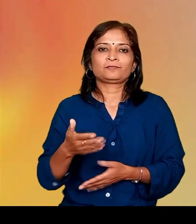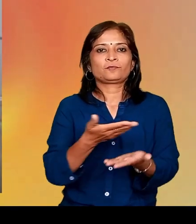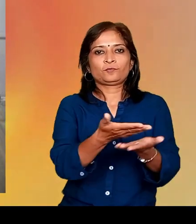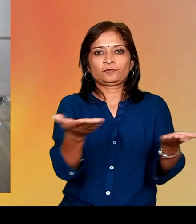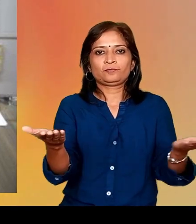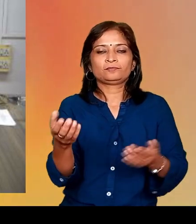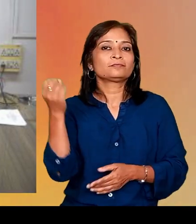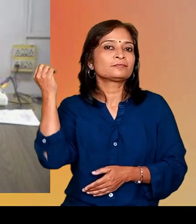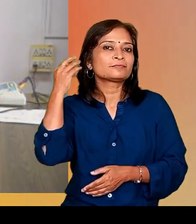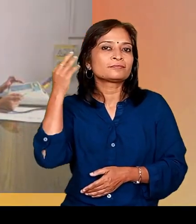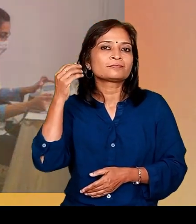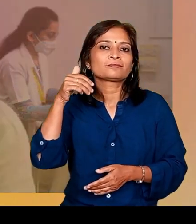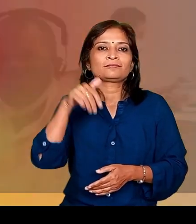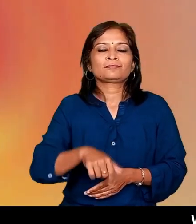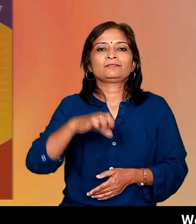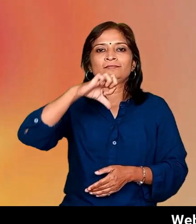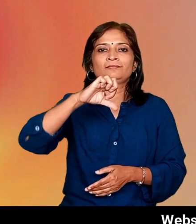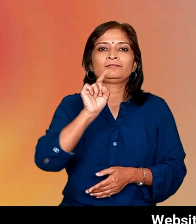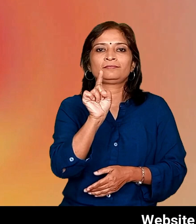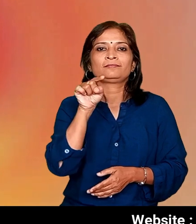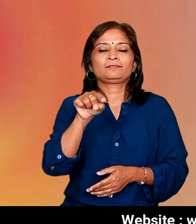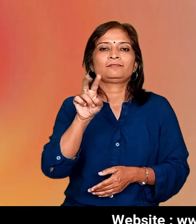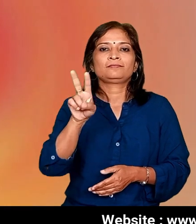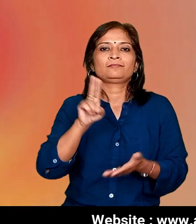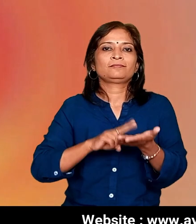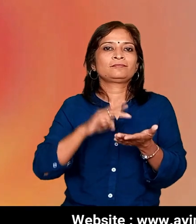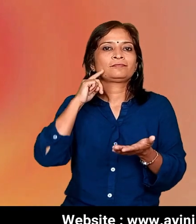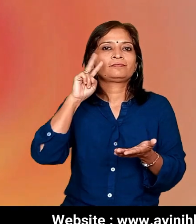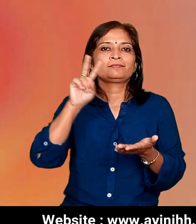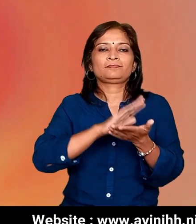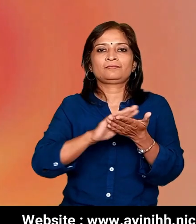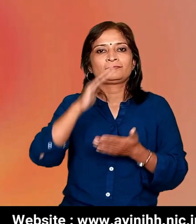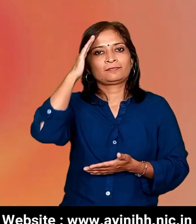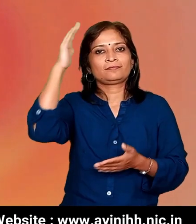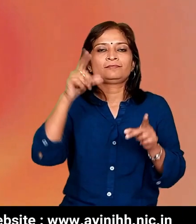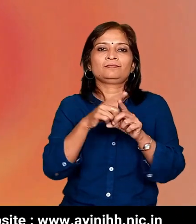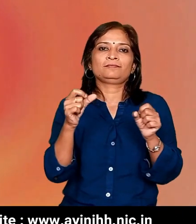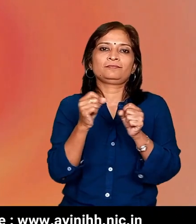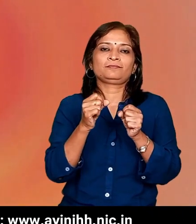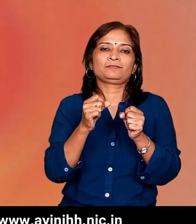दीजिए इजाजत और आप सुनते रहिए 91.2 NIVH हेलो दूत।